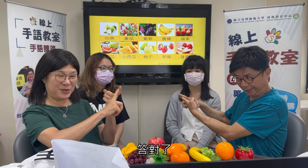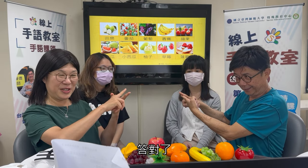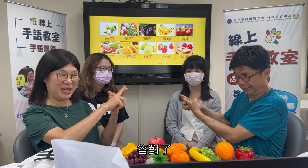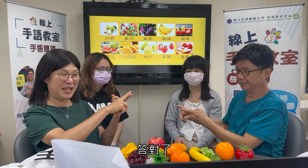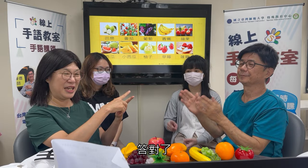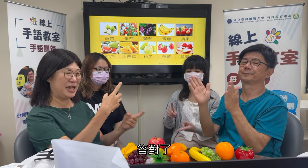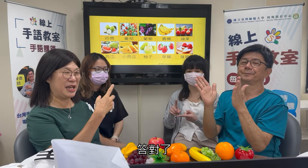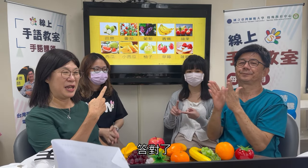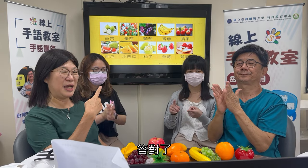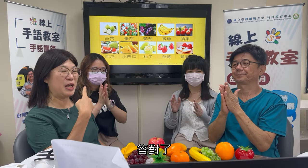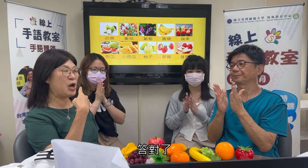对，